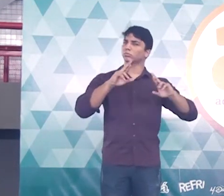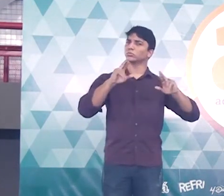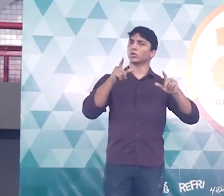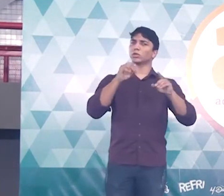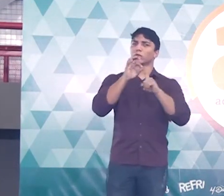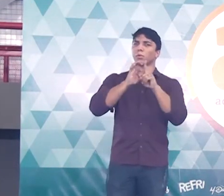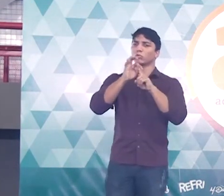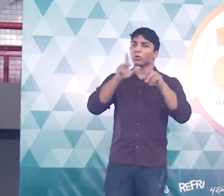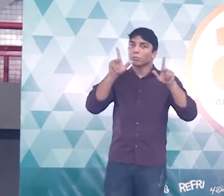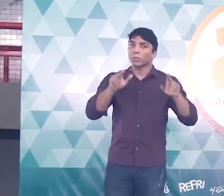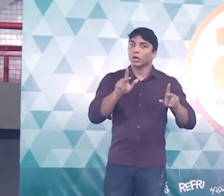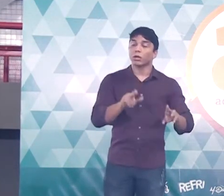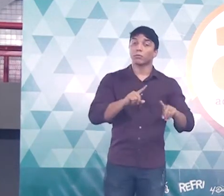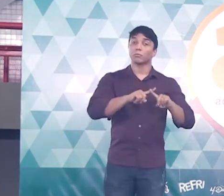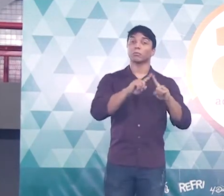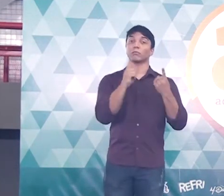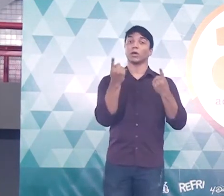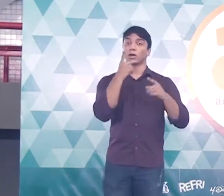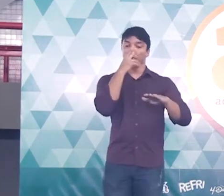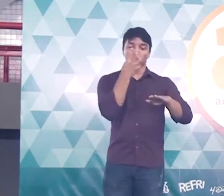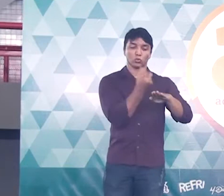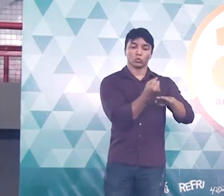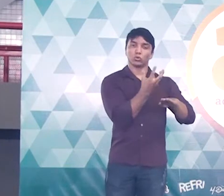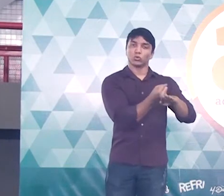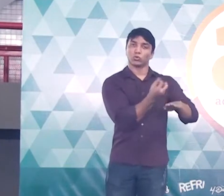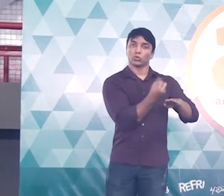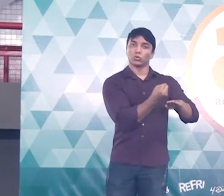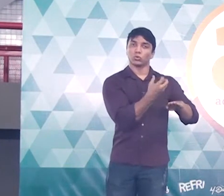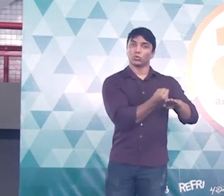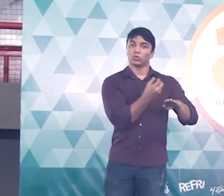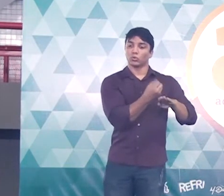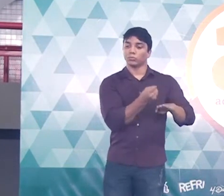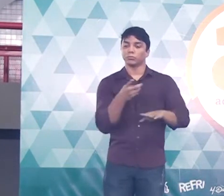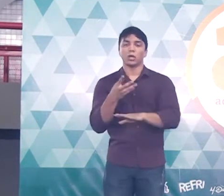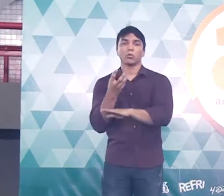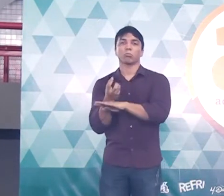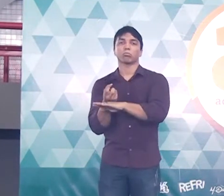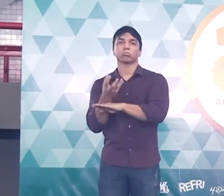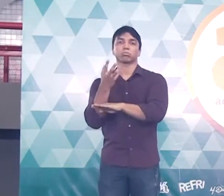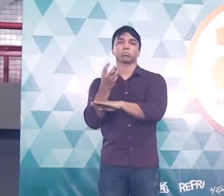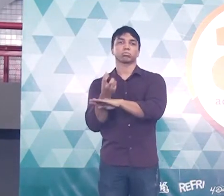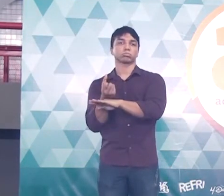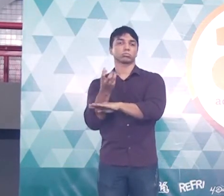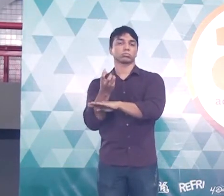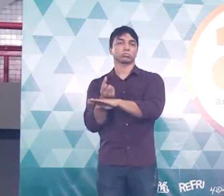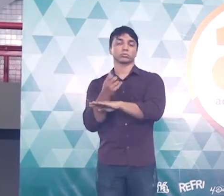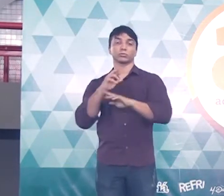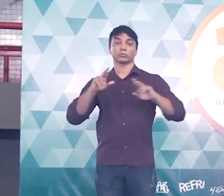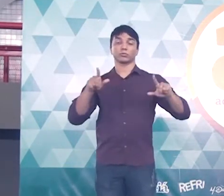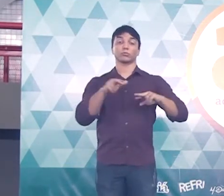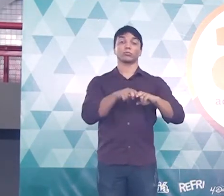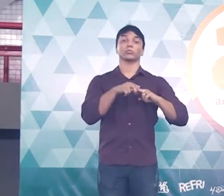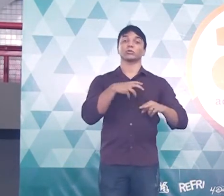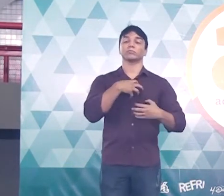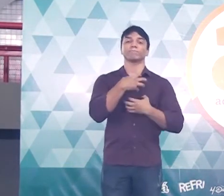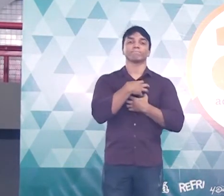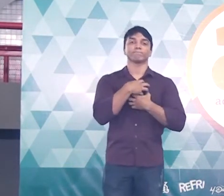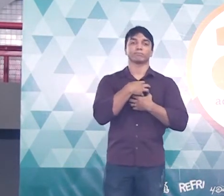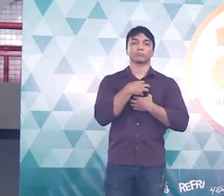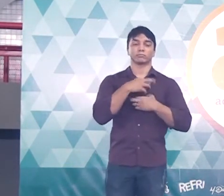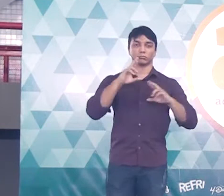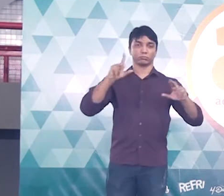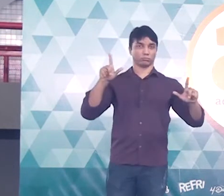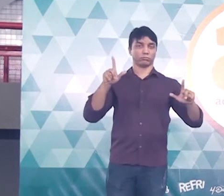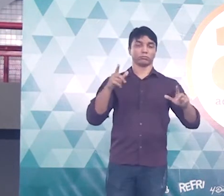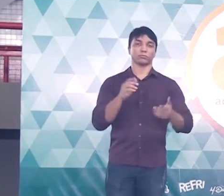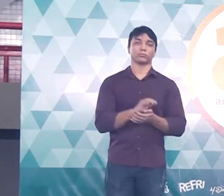mesma temperatura, mas a condutibilidade dos materiais é diferente. Então, consequentemente, você vai ter sensações térmicas